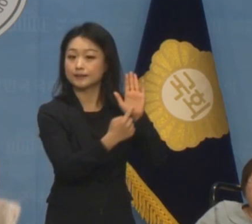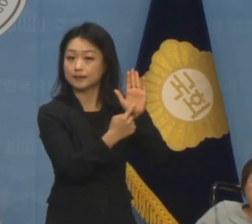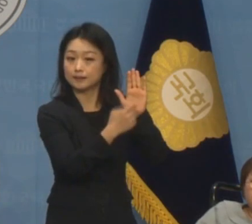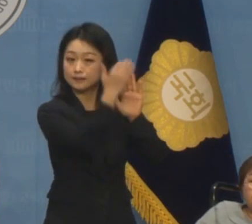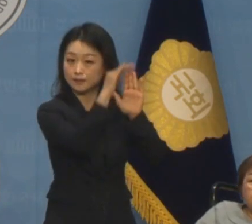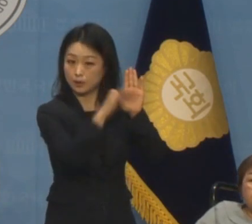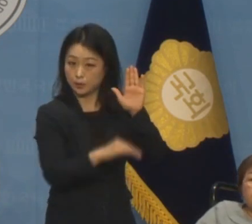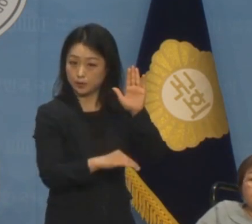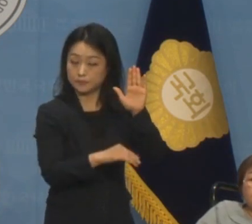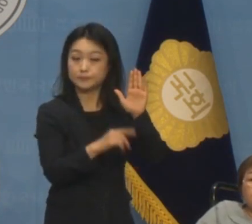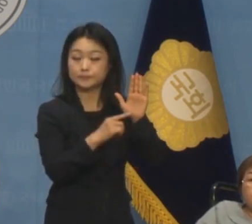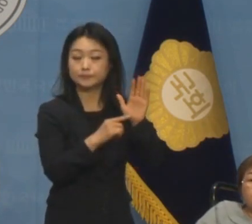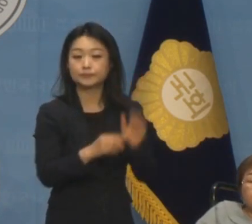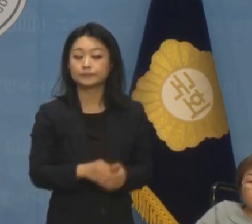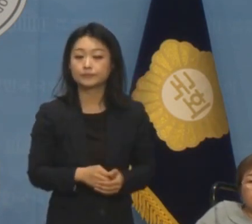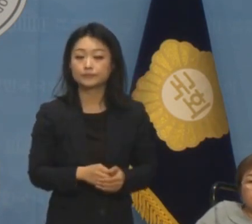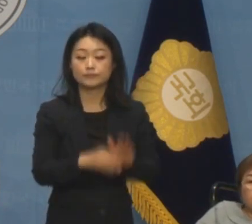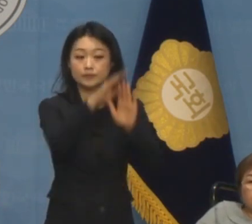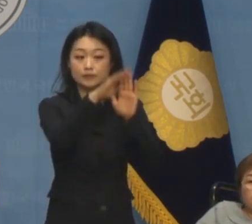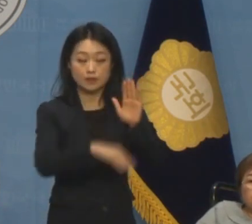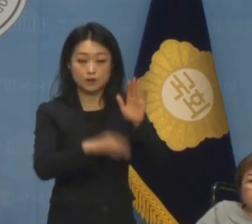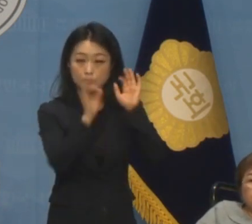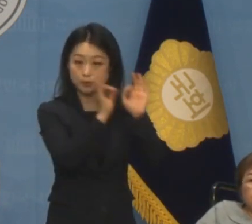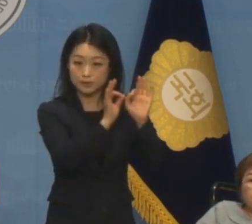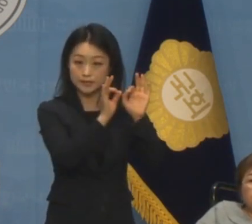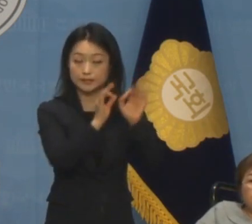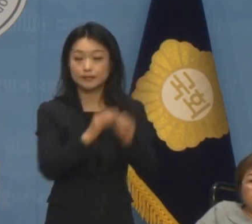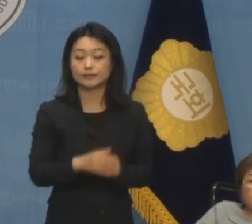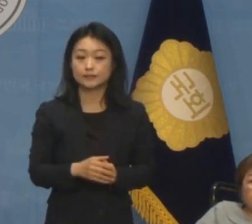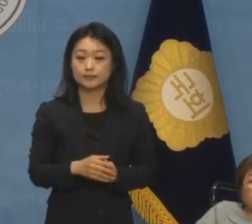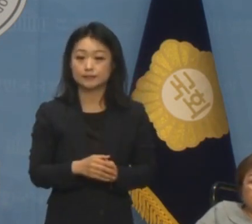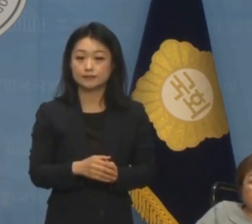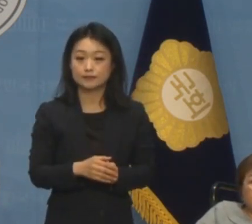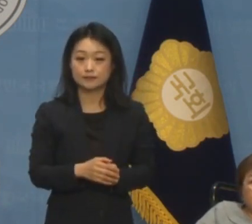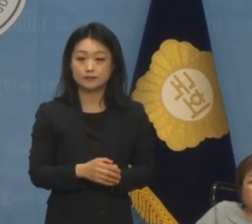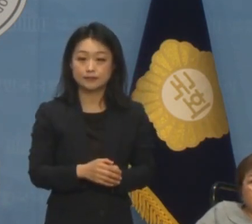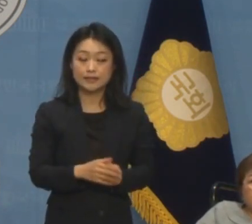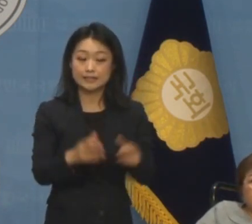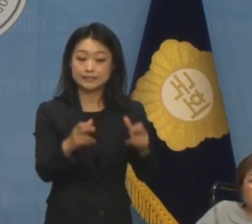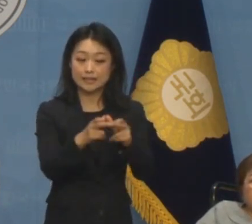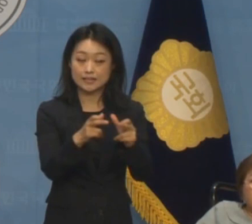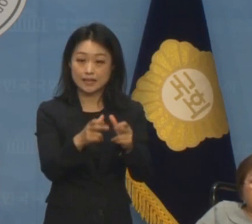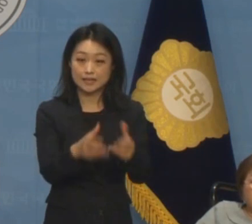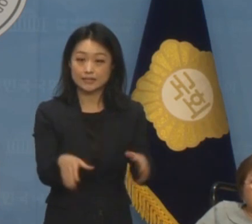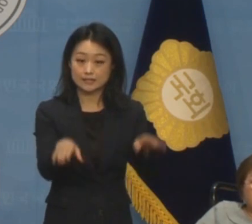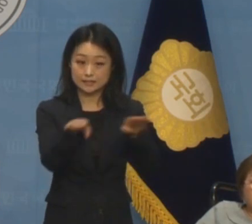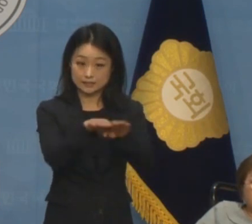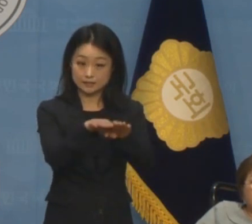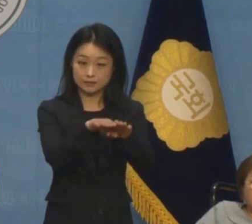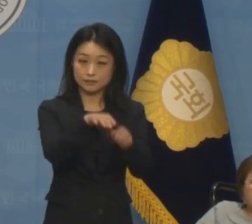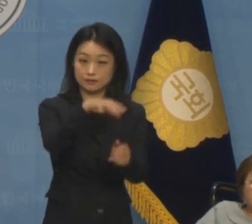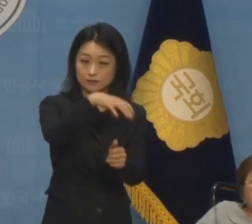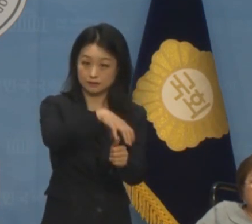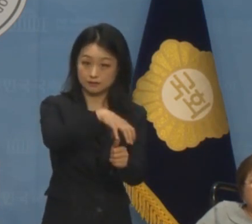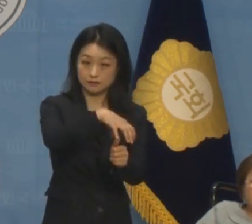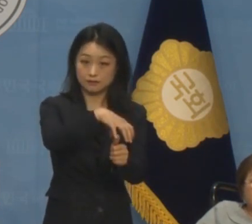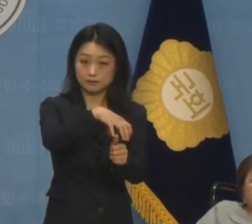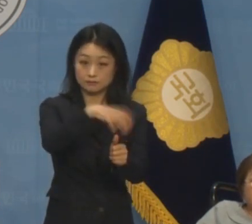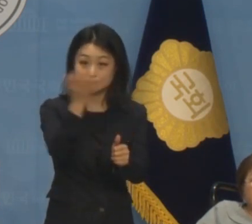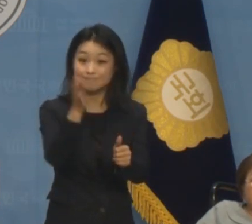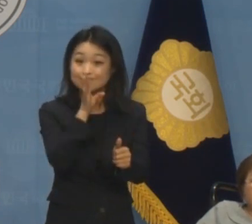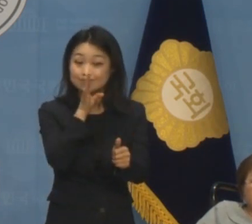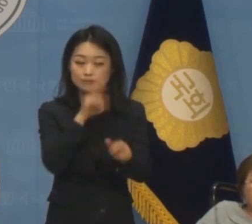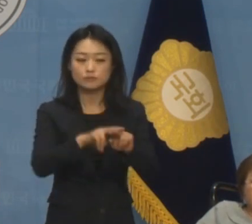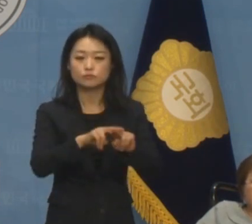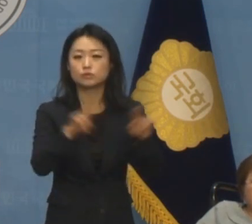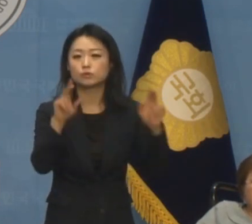위원회는 해당 성명서를 통해 다음과 같이 탈시설 지원조례 폐지에 대한 우려를